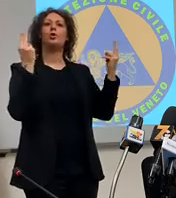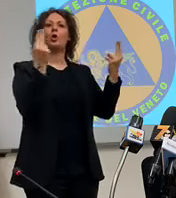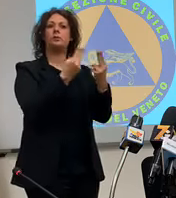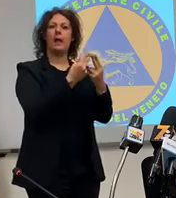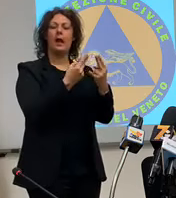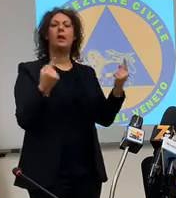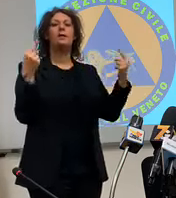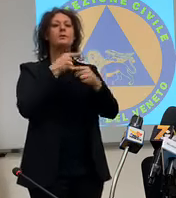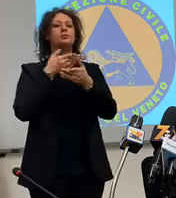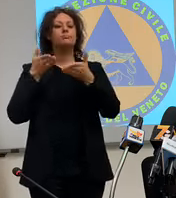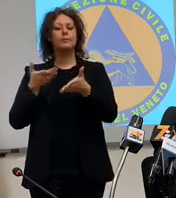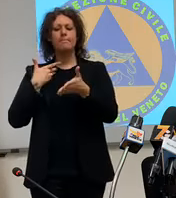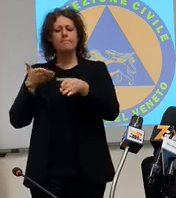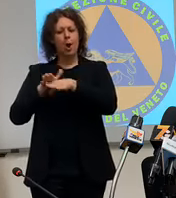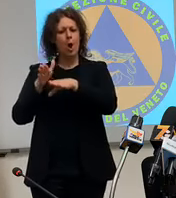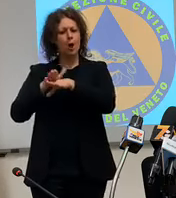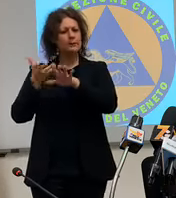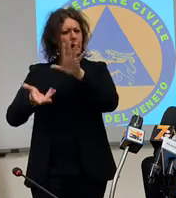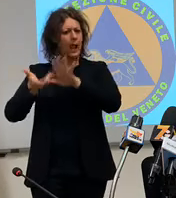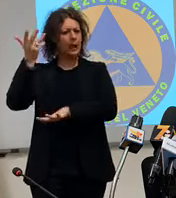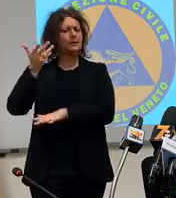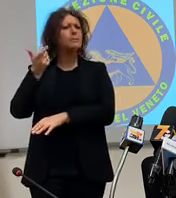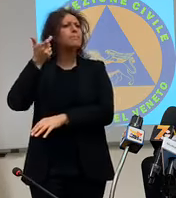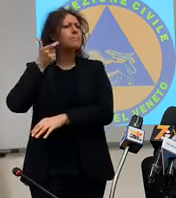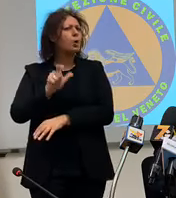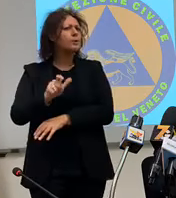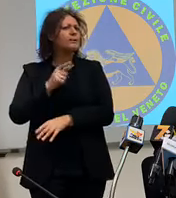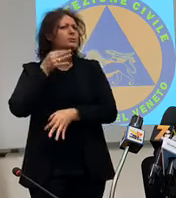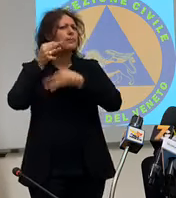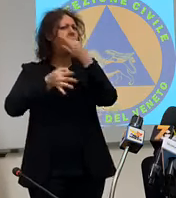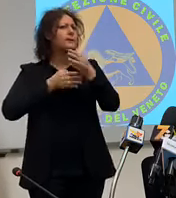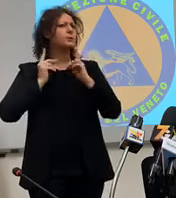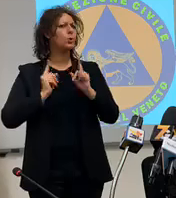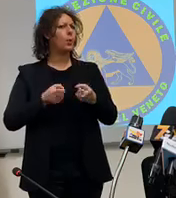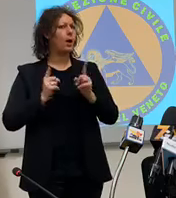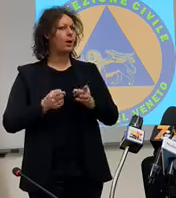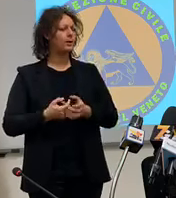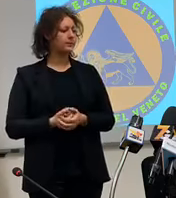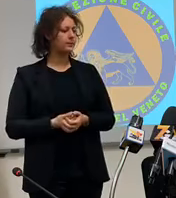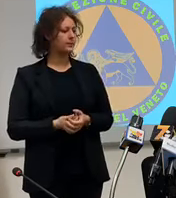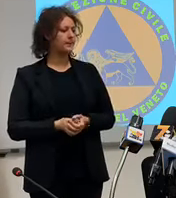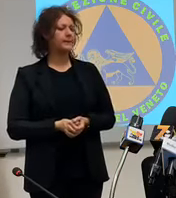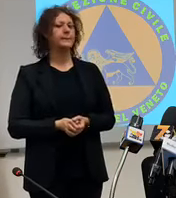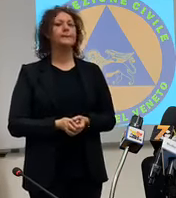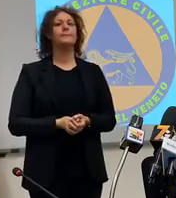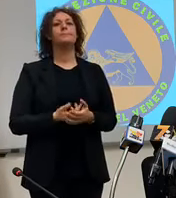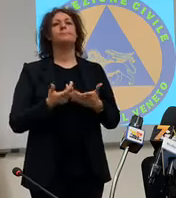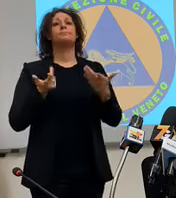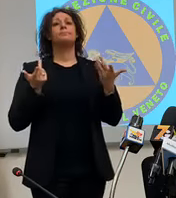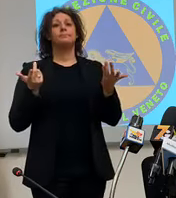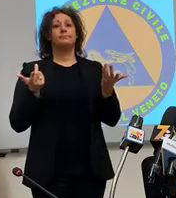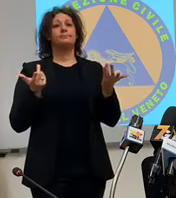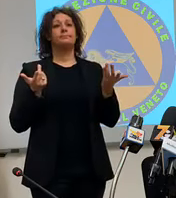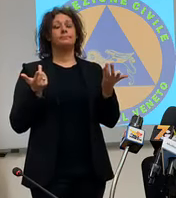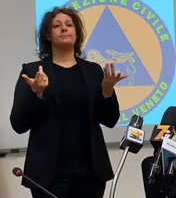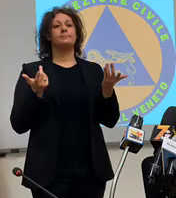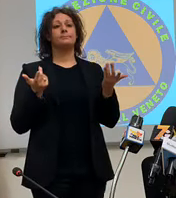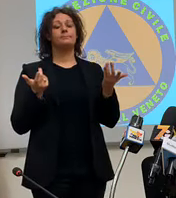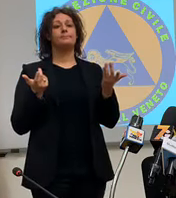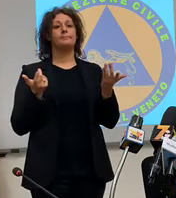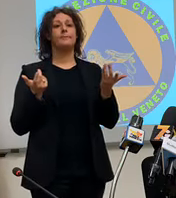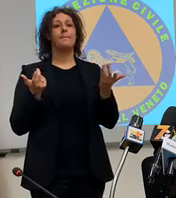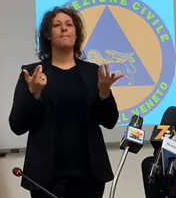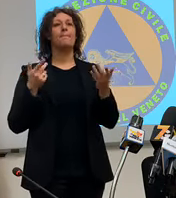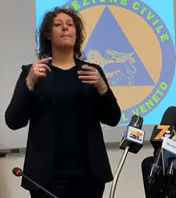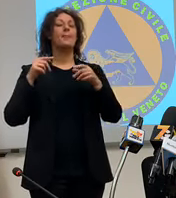qualche modo ci sono dei parametri di valutazione ma diciamo che si si si può spiegare col fatto che uno abbiamo